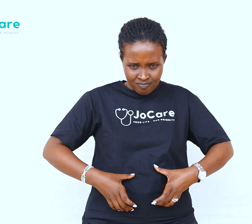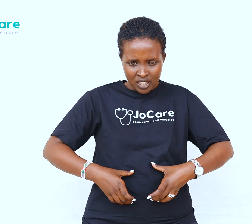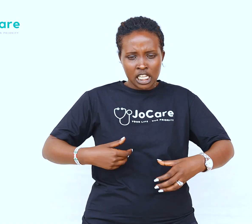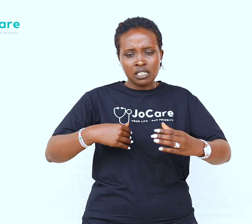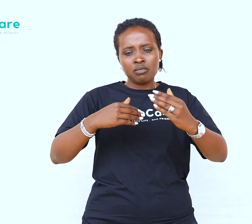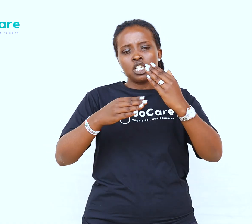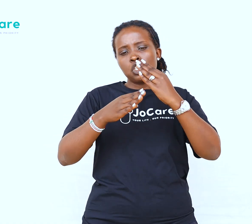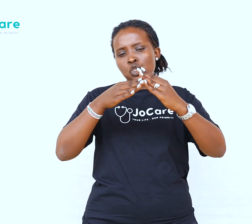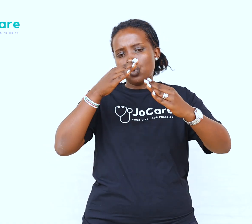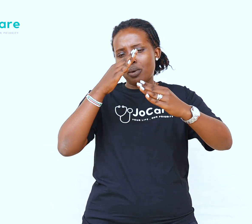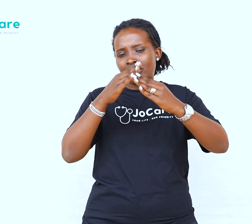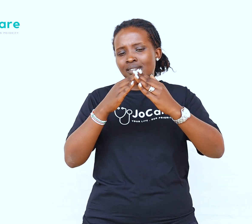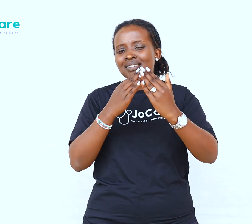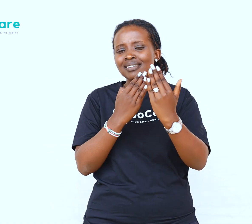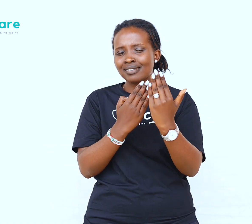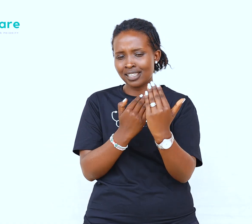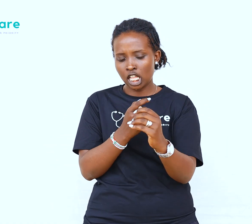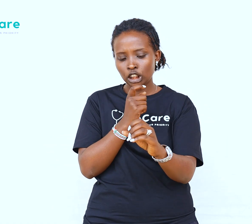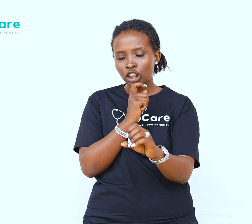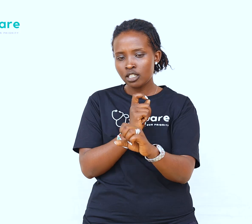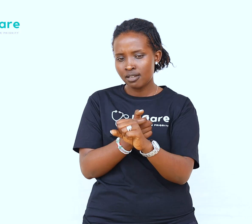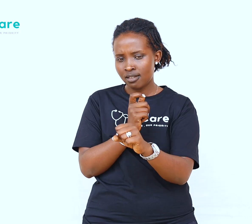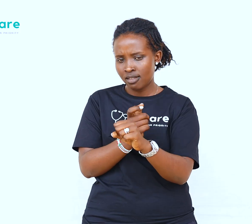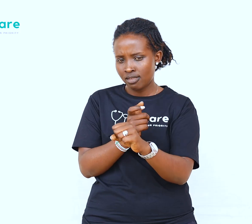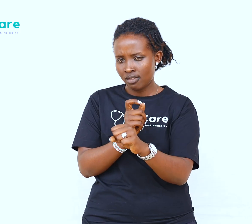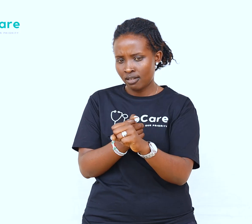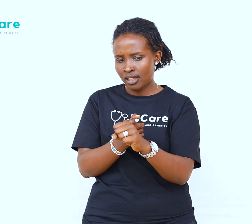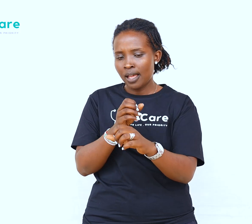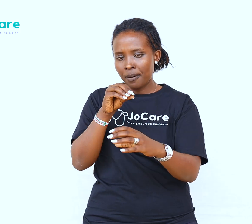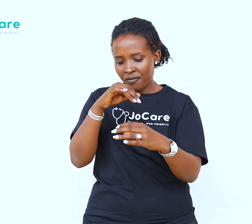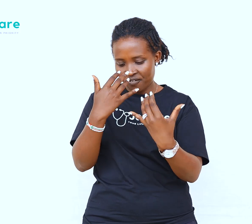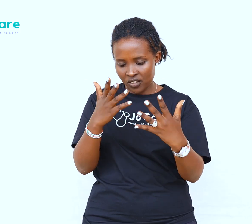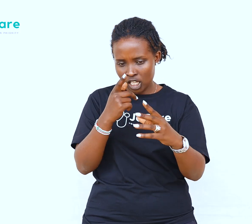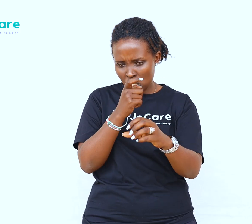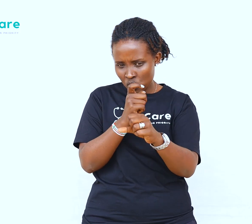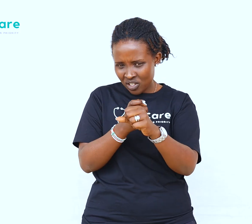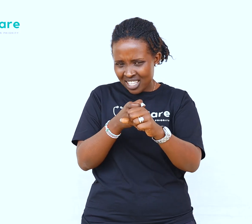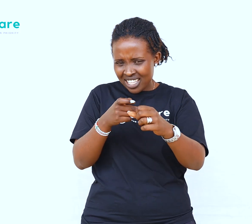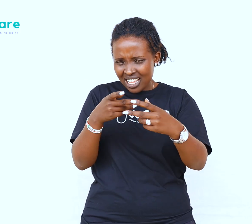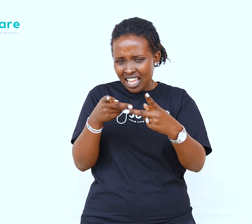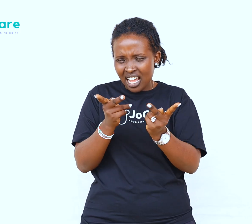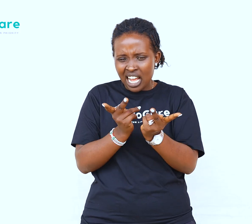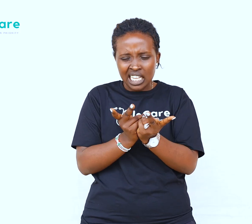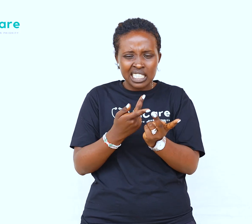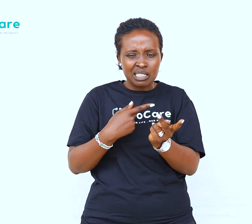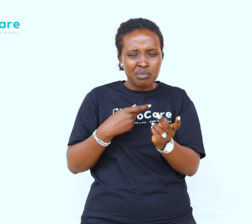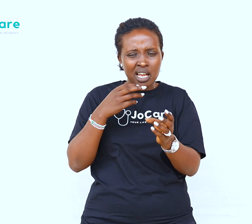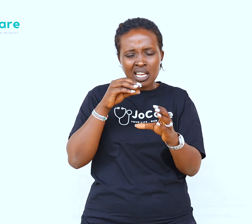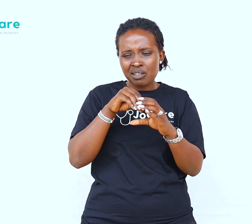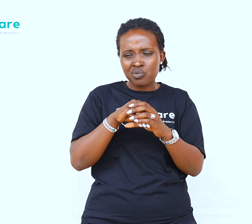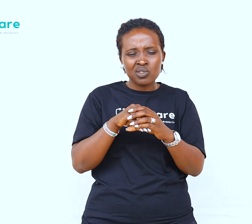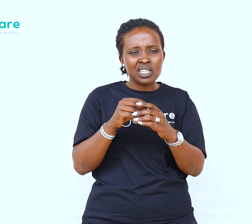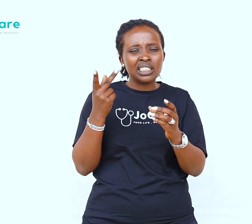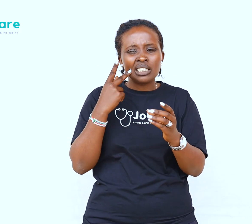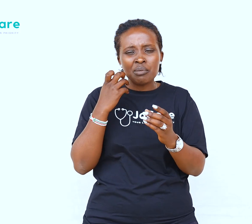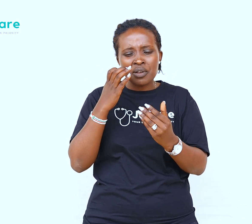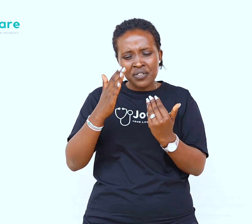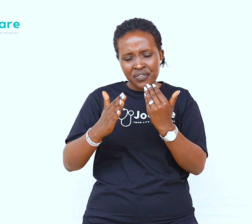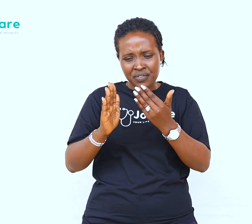hategereje igi, noneho iryo gi hatabaho icyo twakwita nko kwihuza kw'intangabo